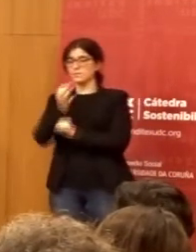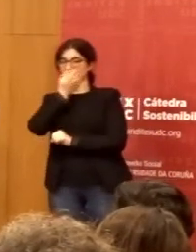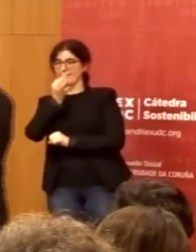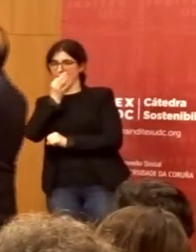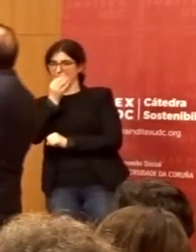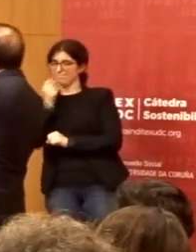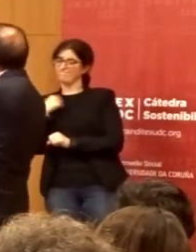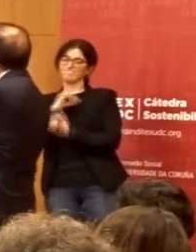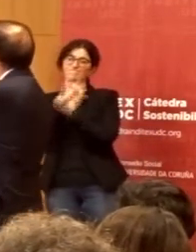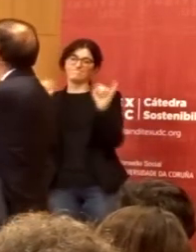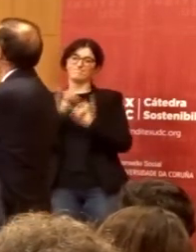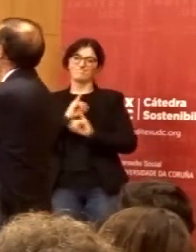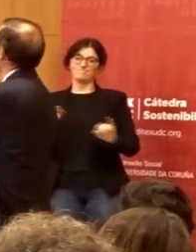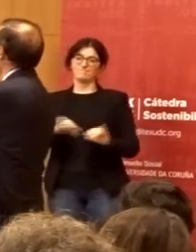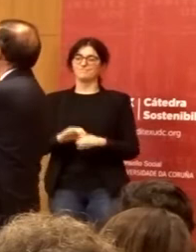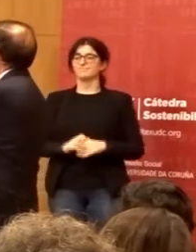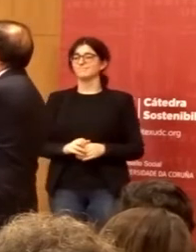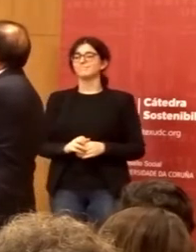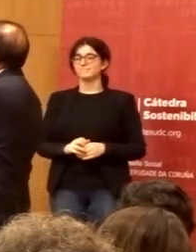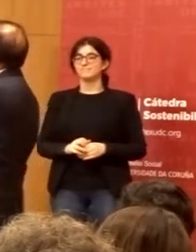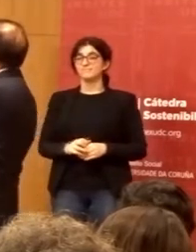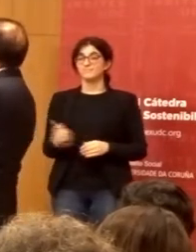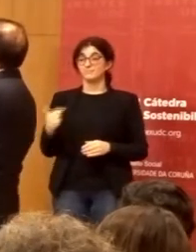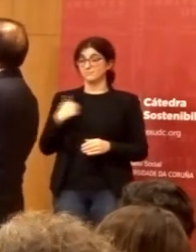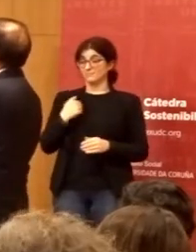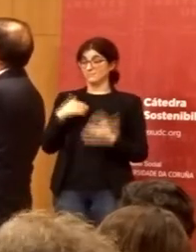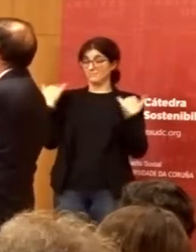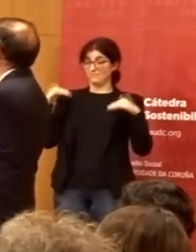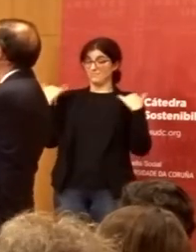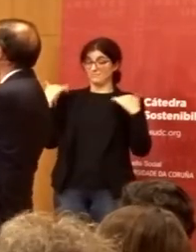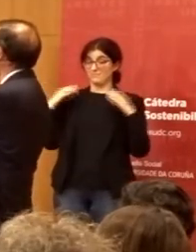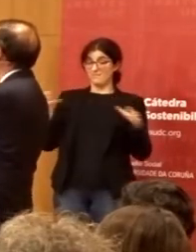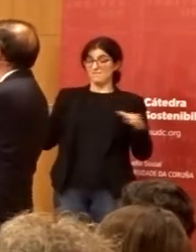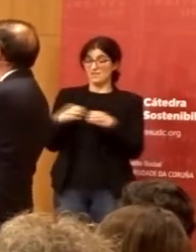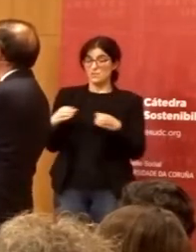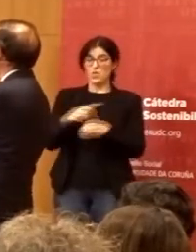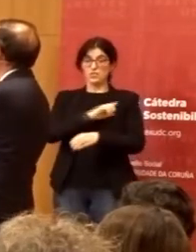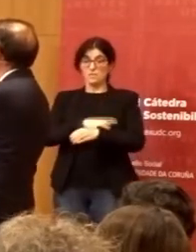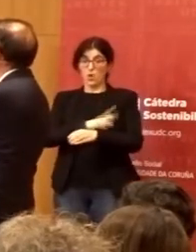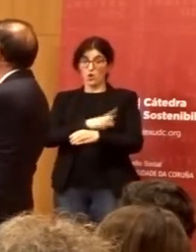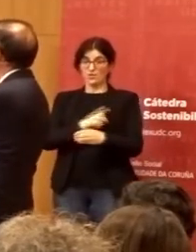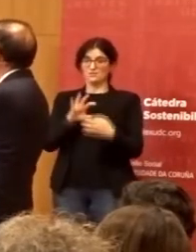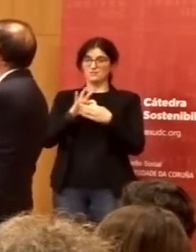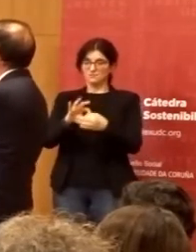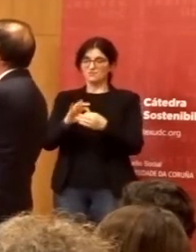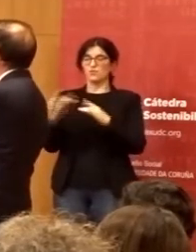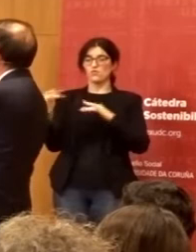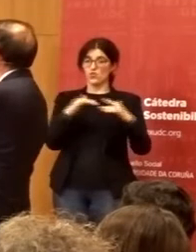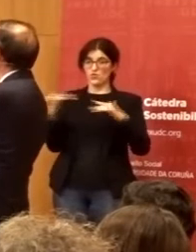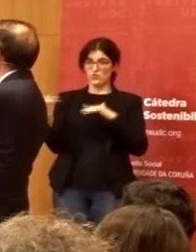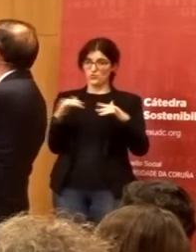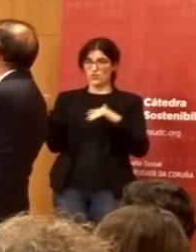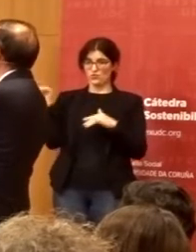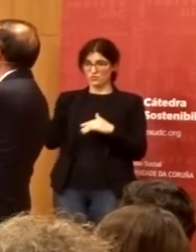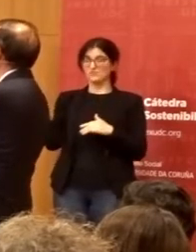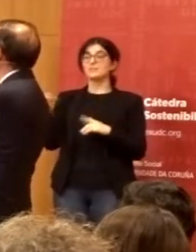estoy muy feliz. Esto lo compagino con mis entrenamientos en el equipo de deportes sin adjetivos, de básquet y fútbol sala, de mi ciudad, y un